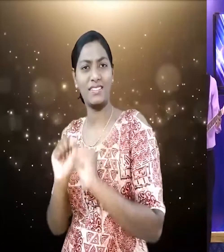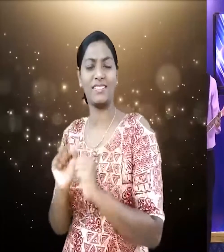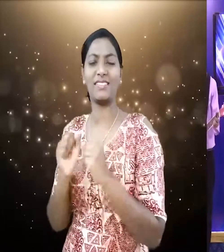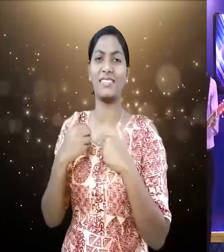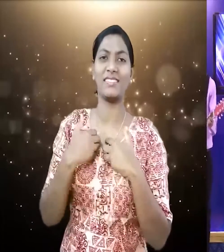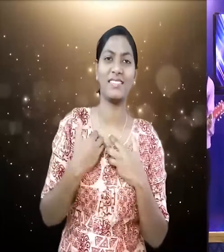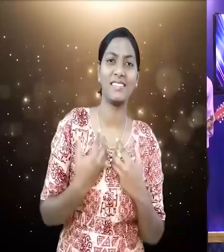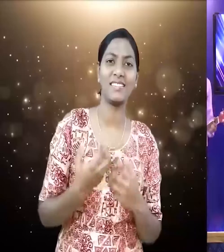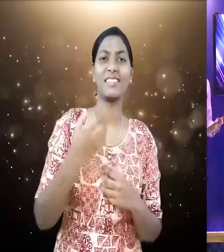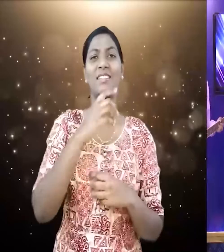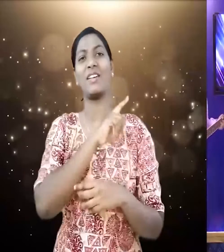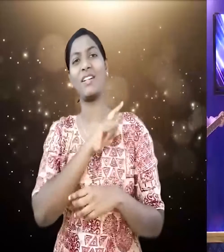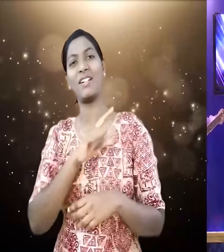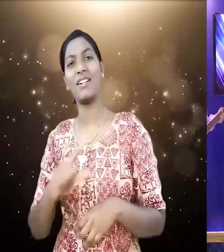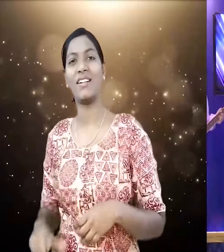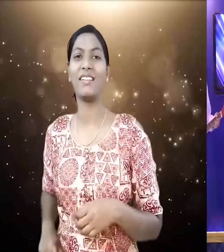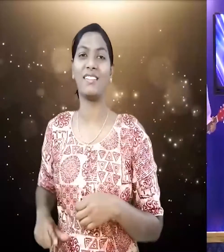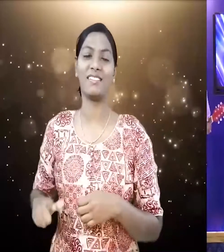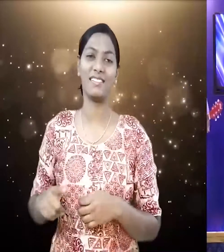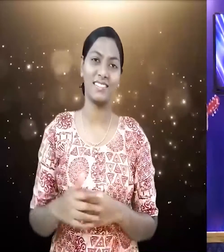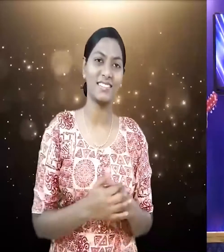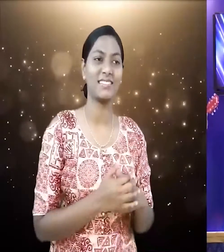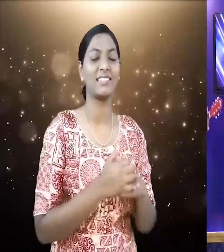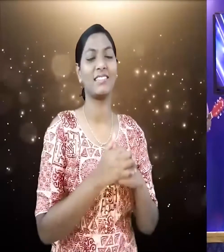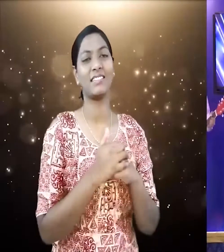में प्रभु।